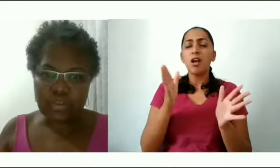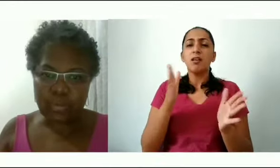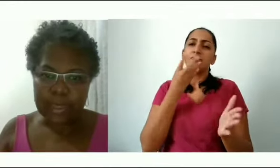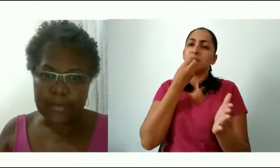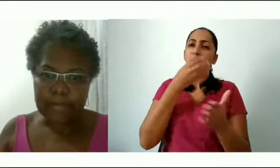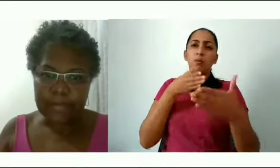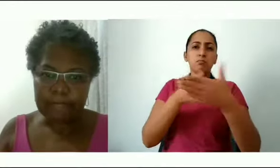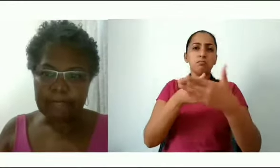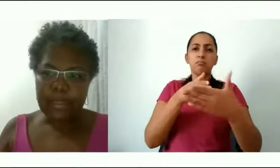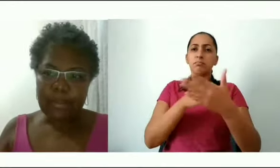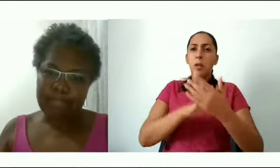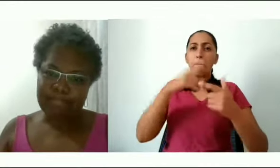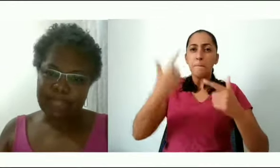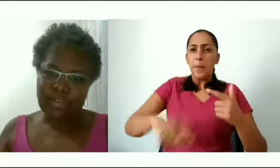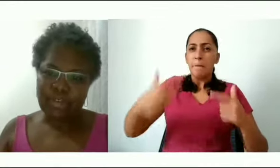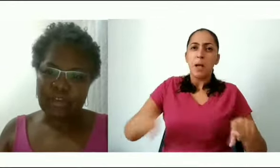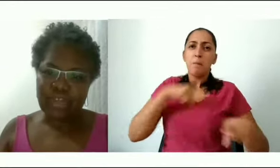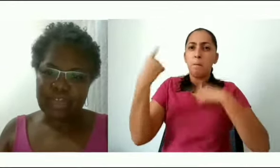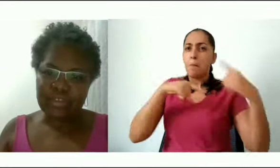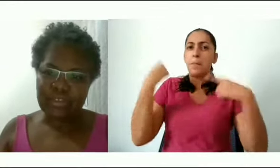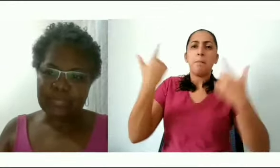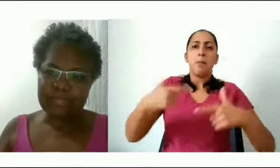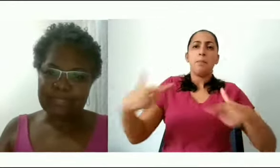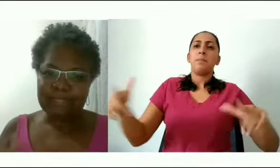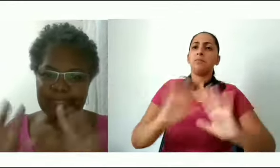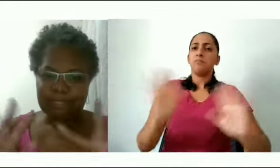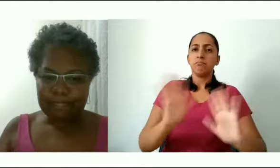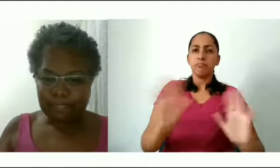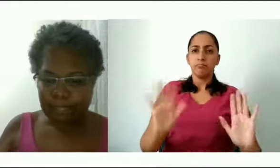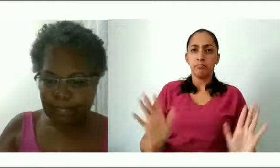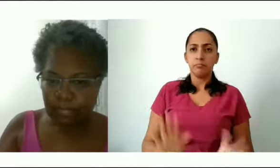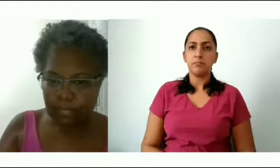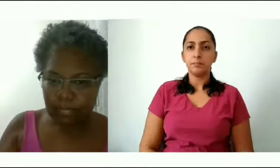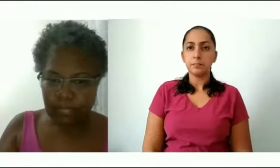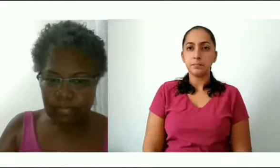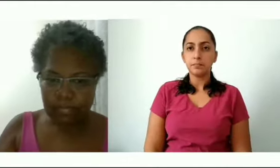de pessoas morrendo. Tchau, gente.